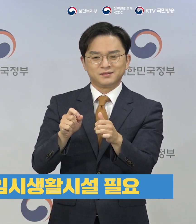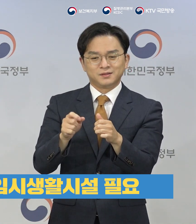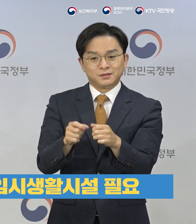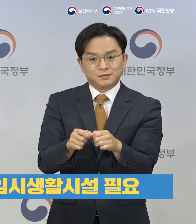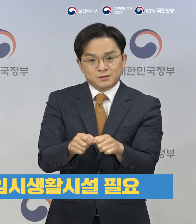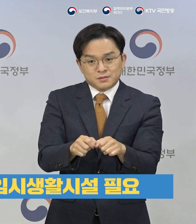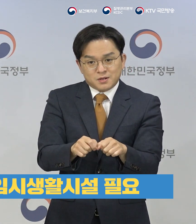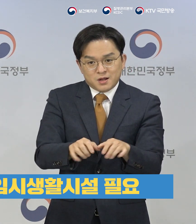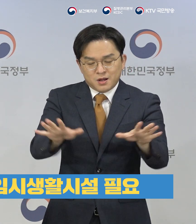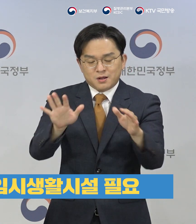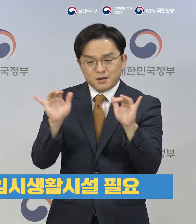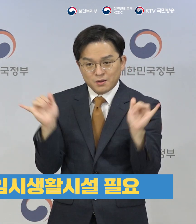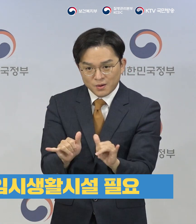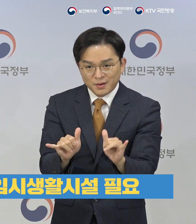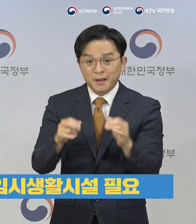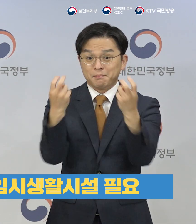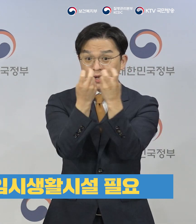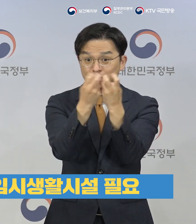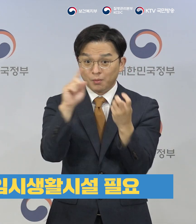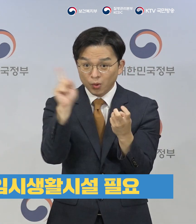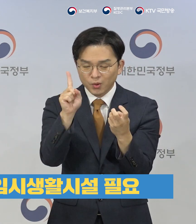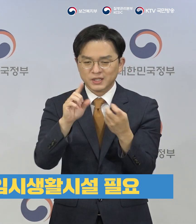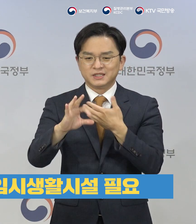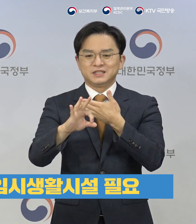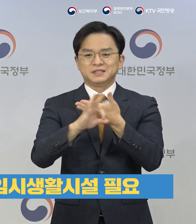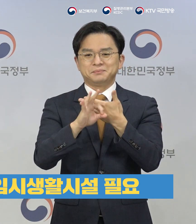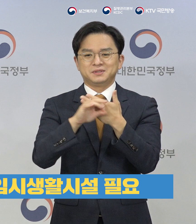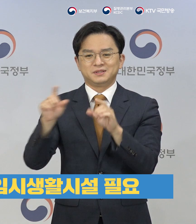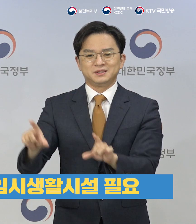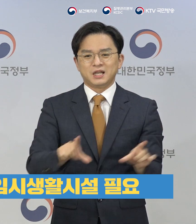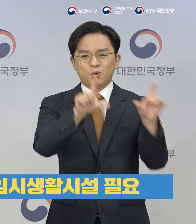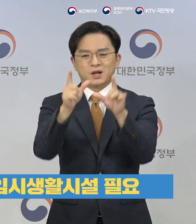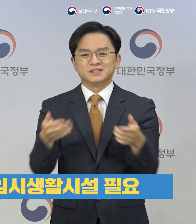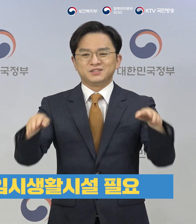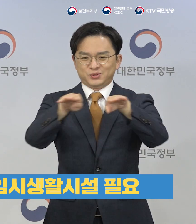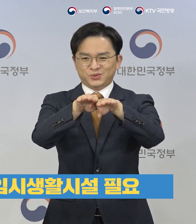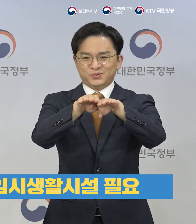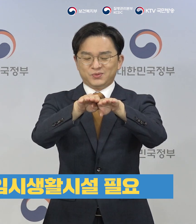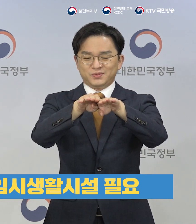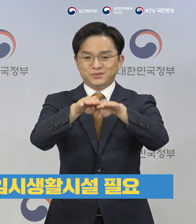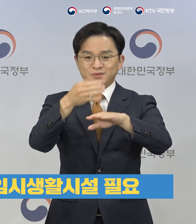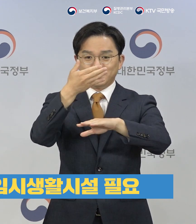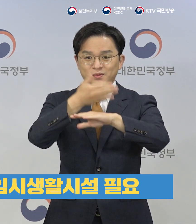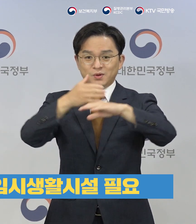대응하기 위한 중요한 방안 중 하나가 임시생활시설입니다.